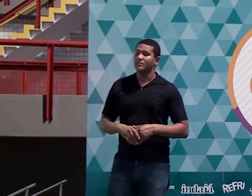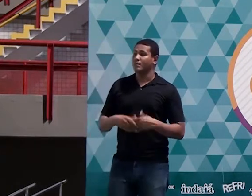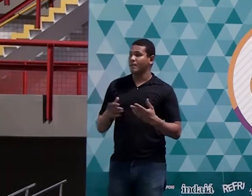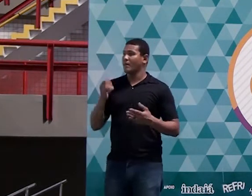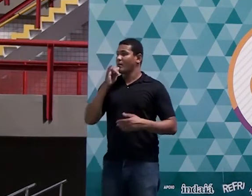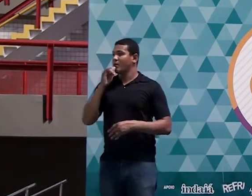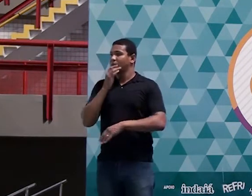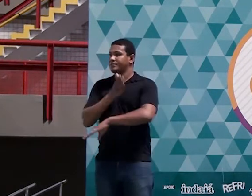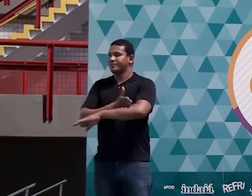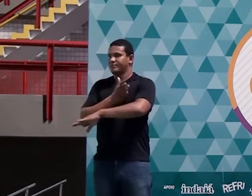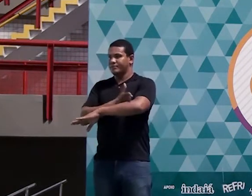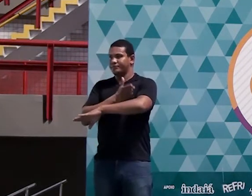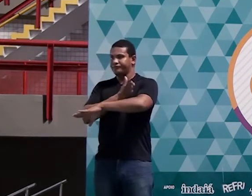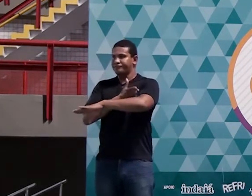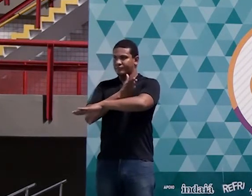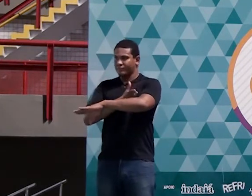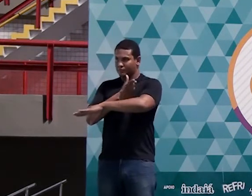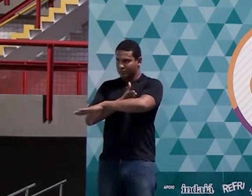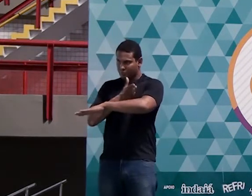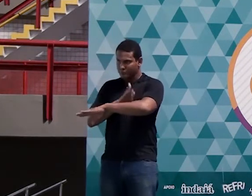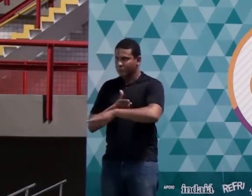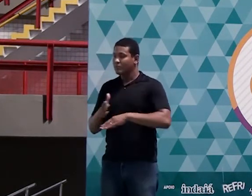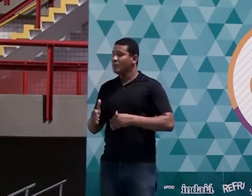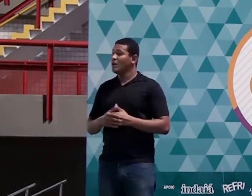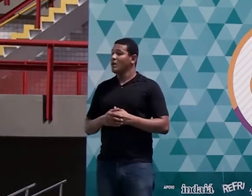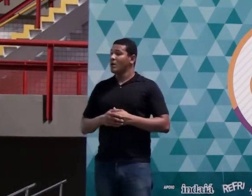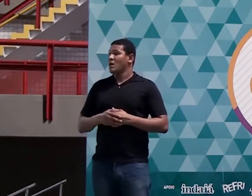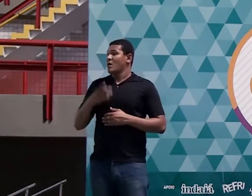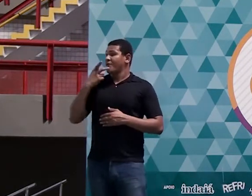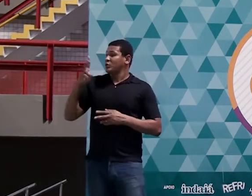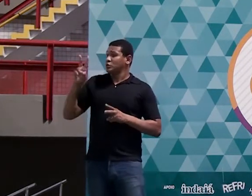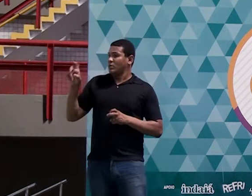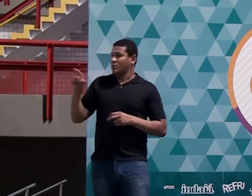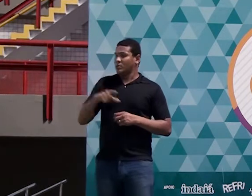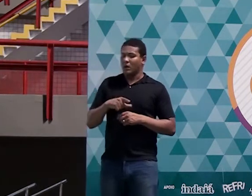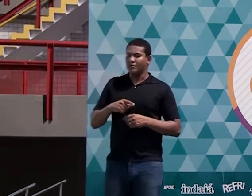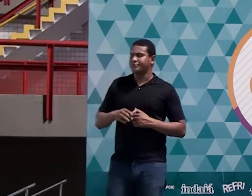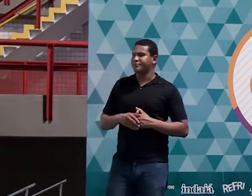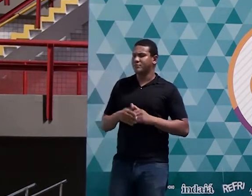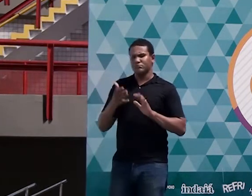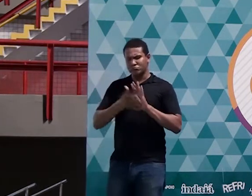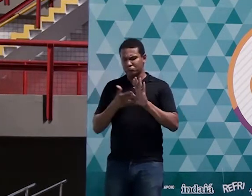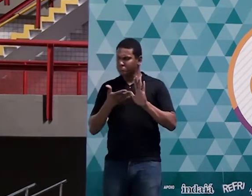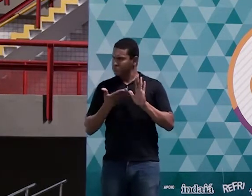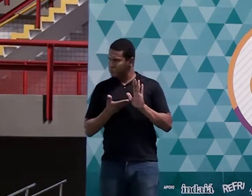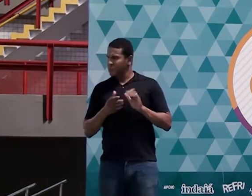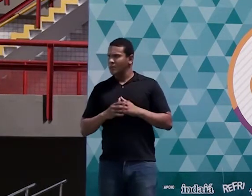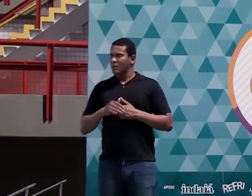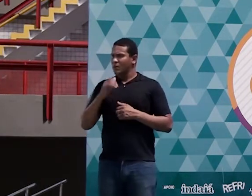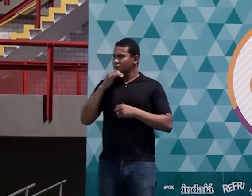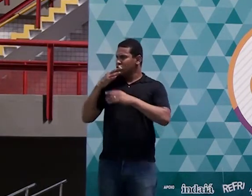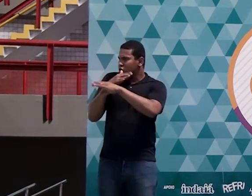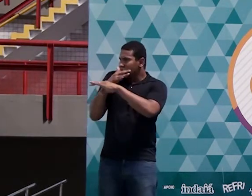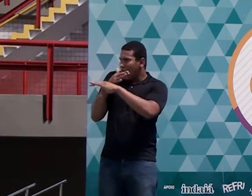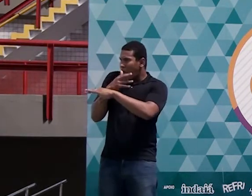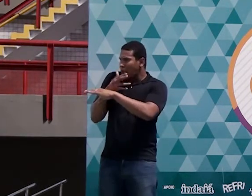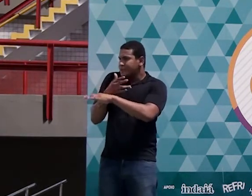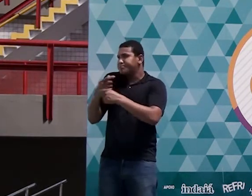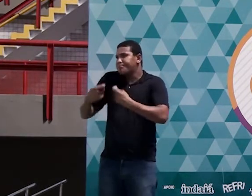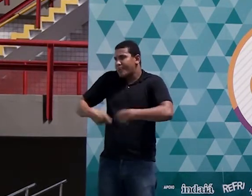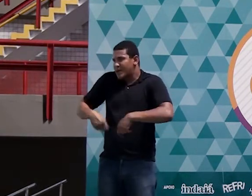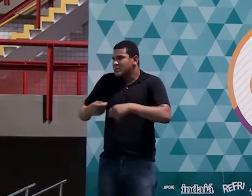Idade Média. Tratando sobre a questão, o Pierre Vilar afirma: a cidade dependia dos